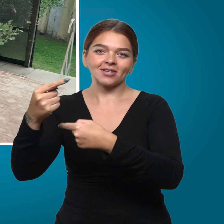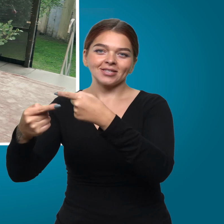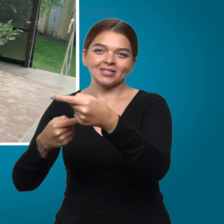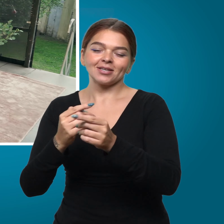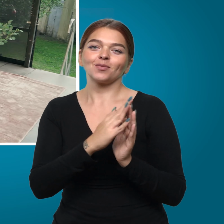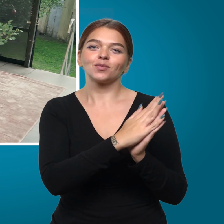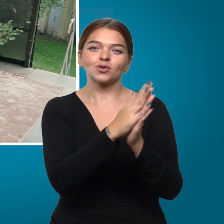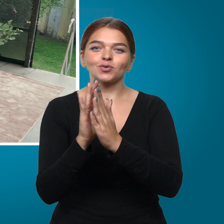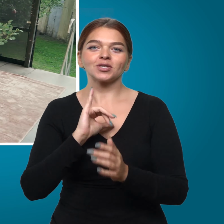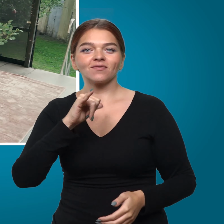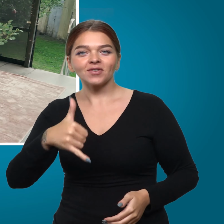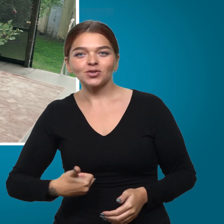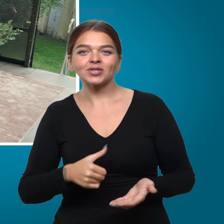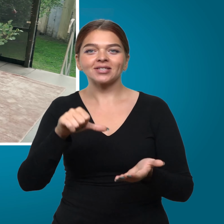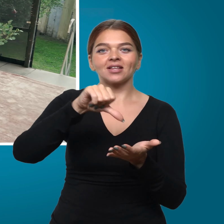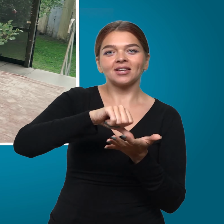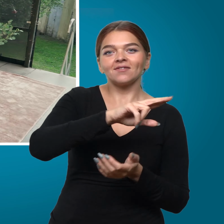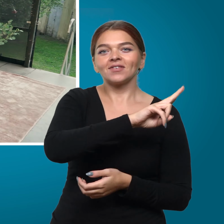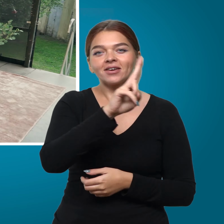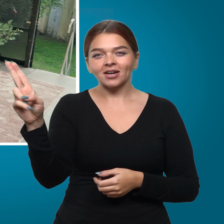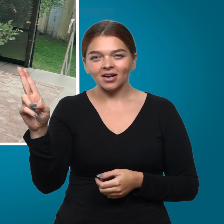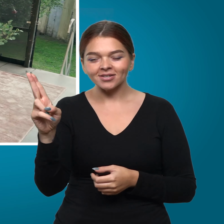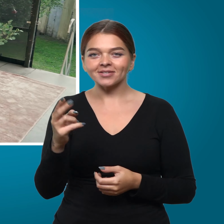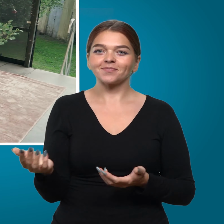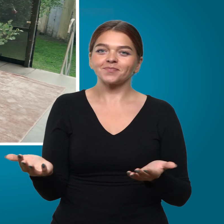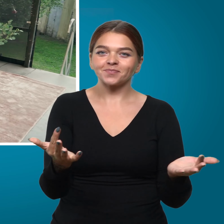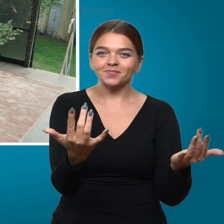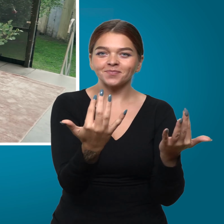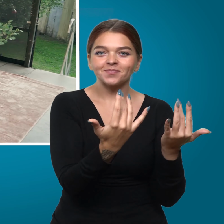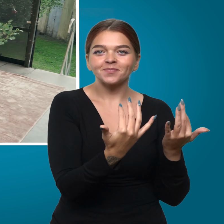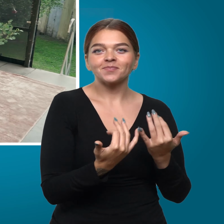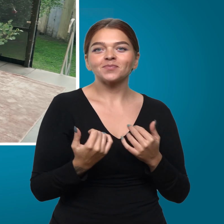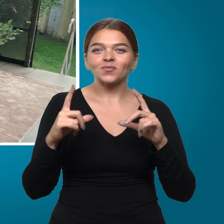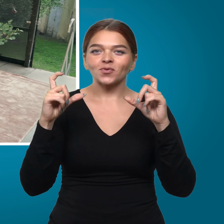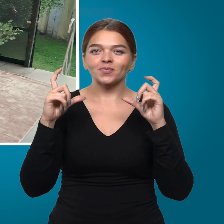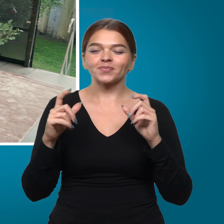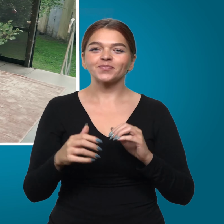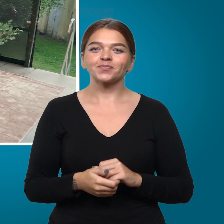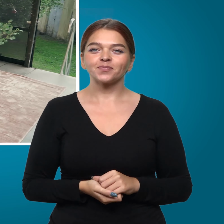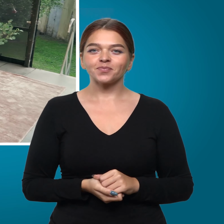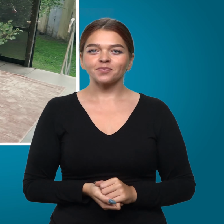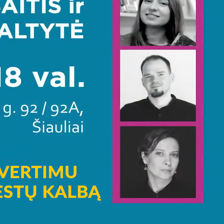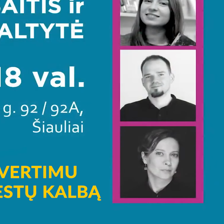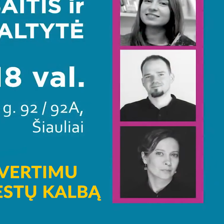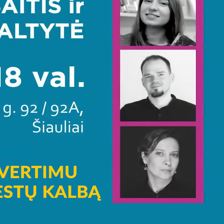labai gražia tradicija, tai prašau visus svečius ir dalyvius prie scenos.